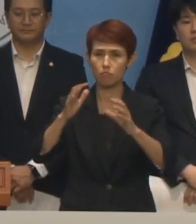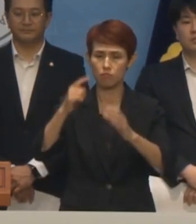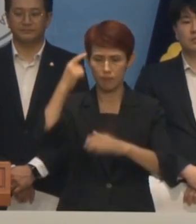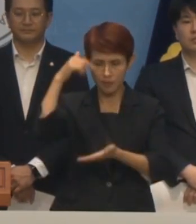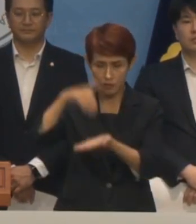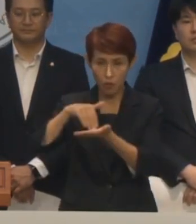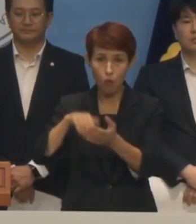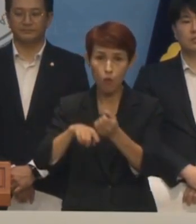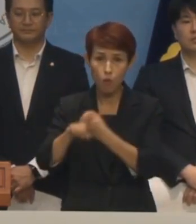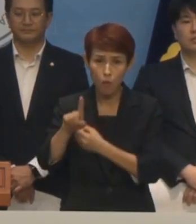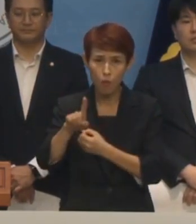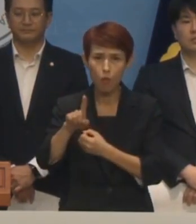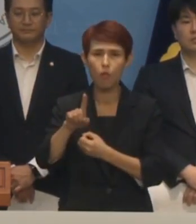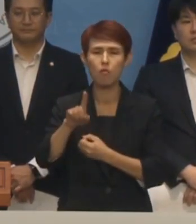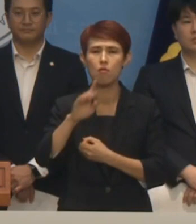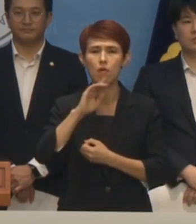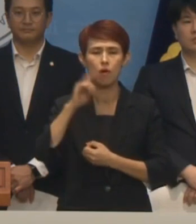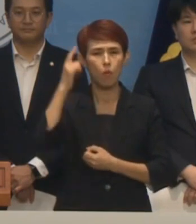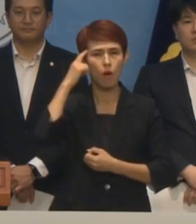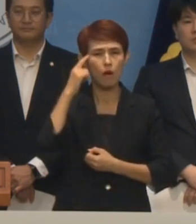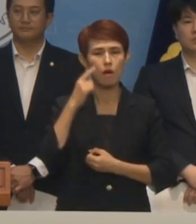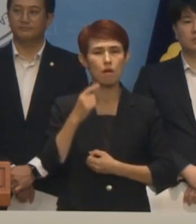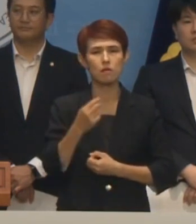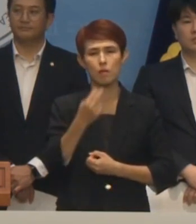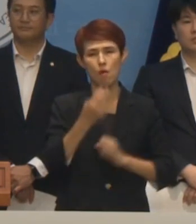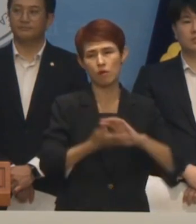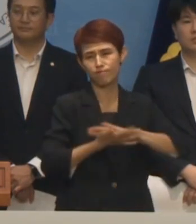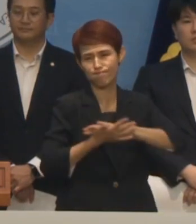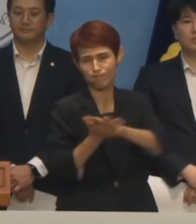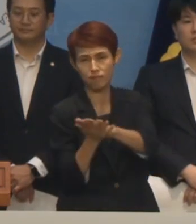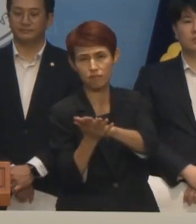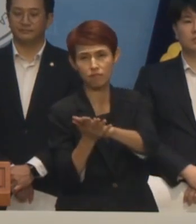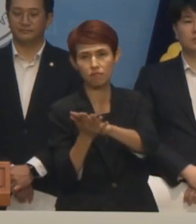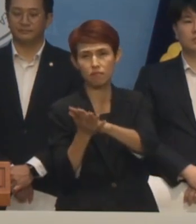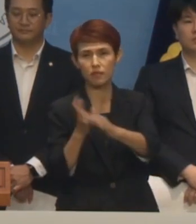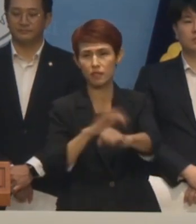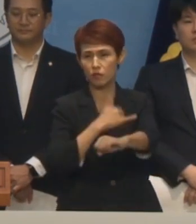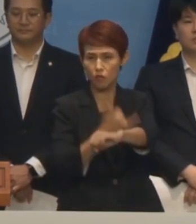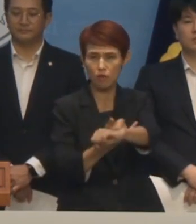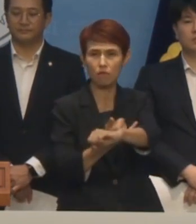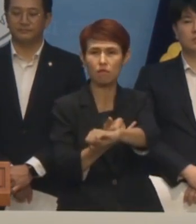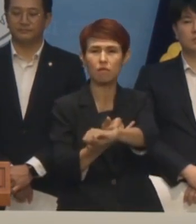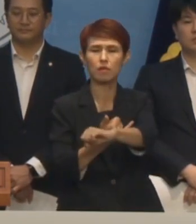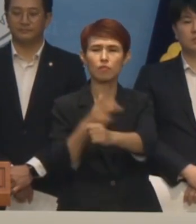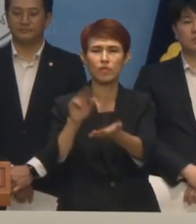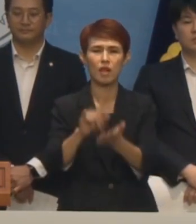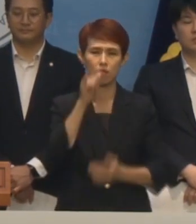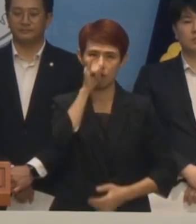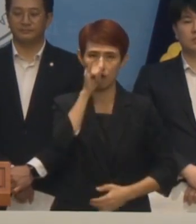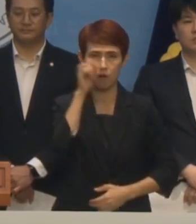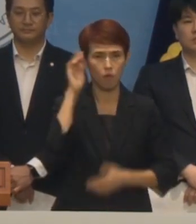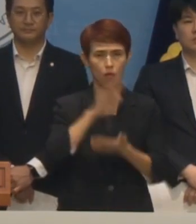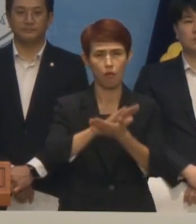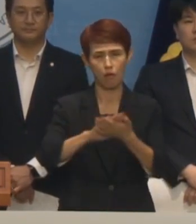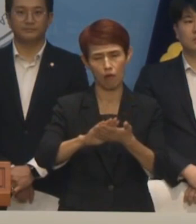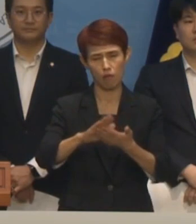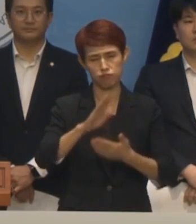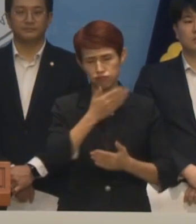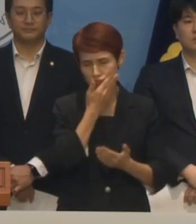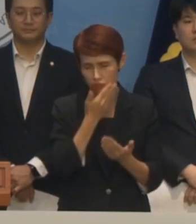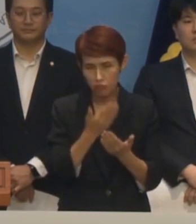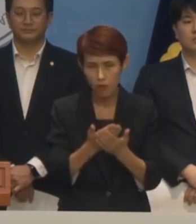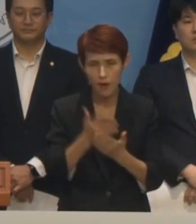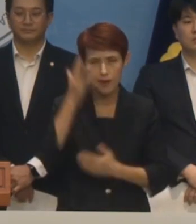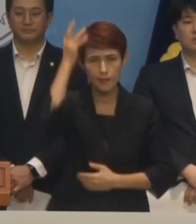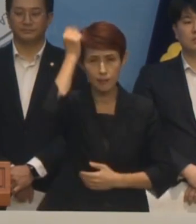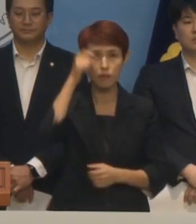까닭은 너무나도 쉽게 짓밟혔던 생명과 인권, 평화의 절실함과 전쟁, 폭력의 잔혹함을 잊지